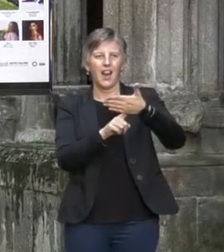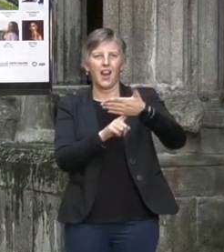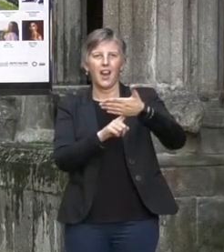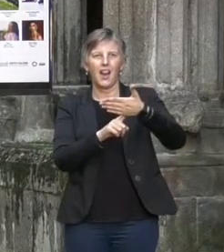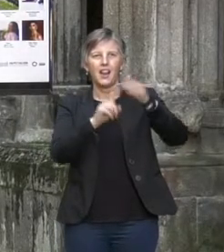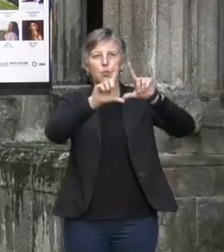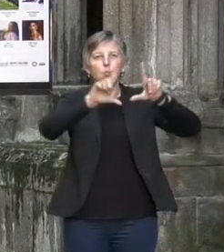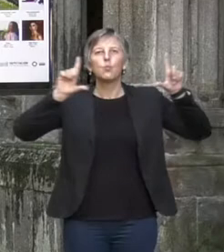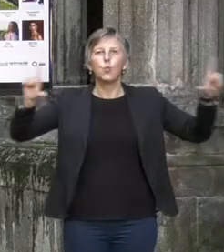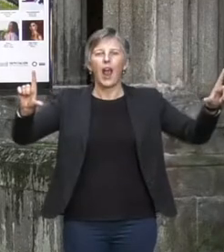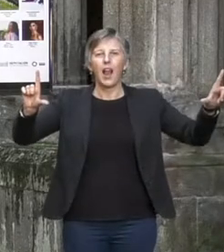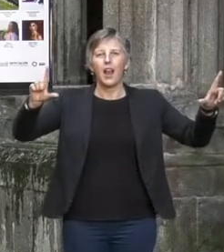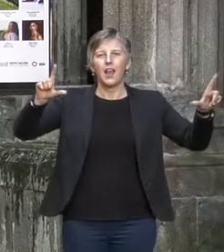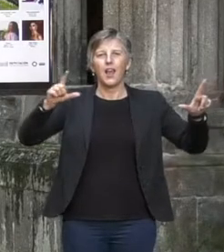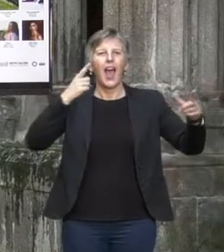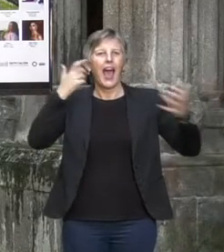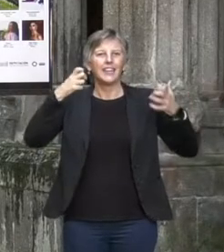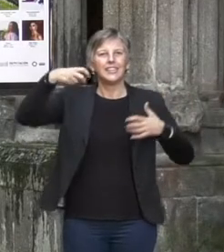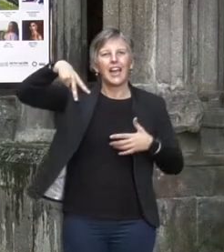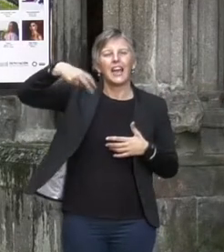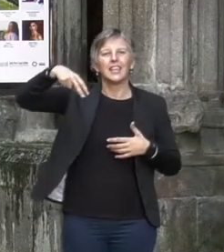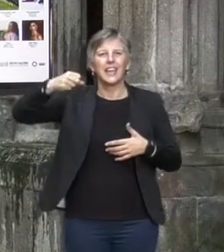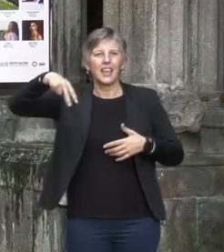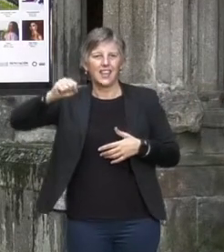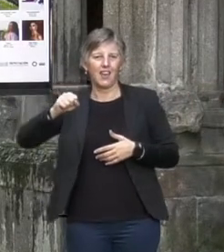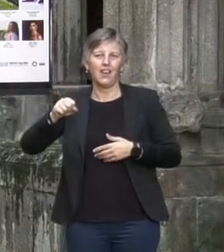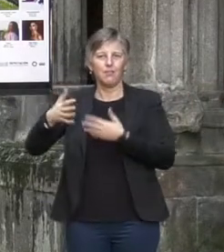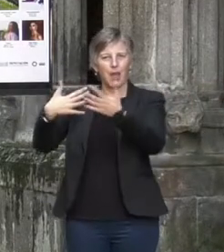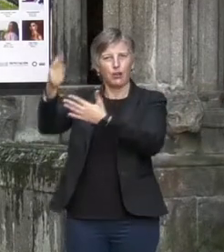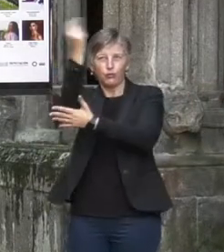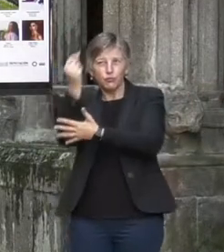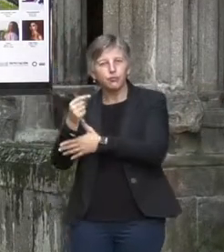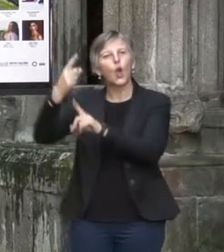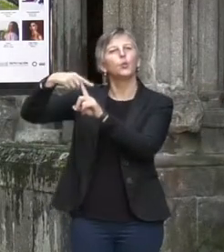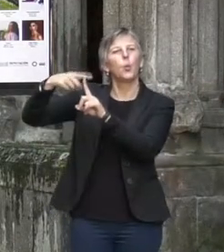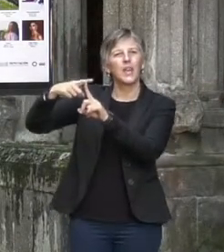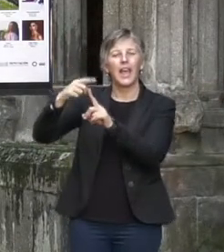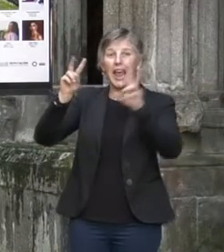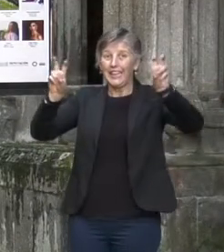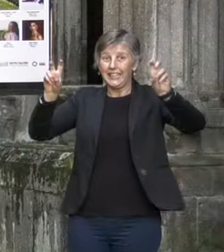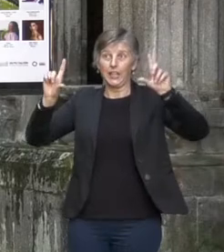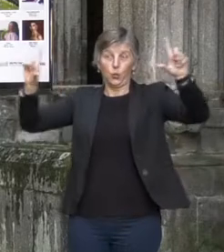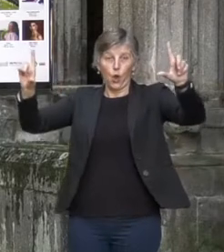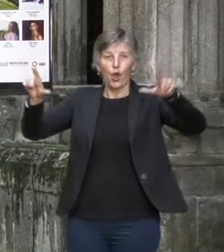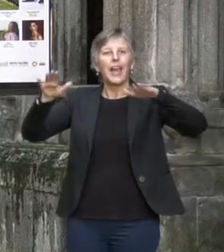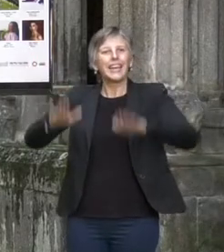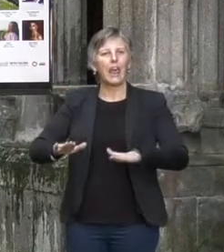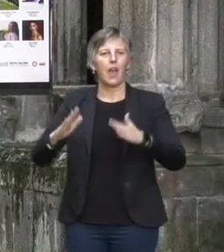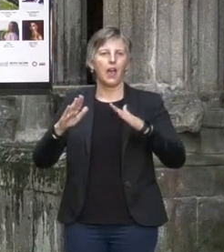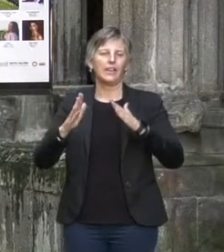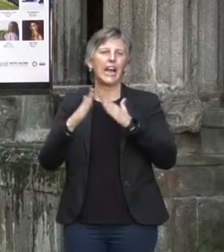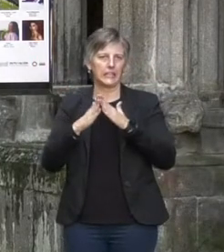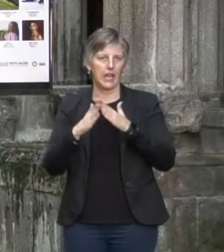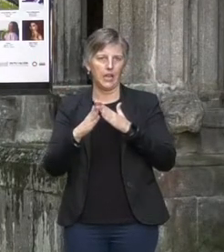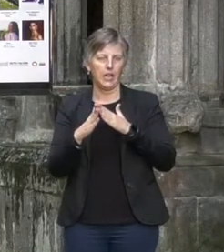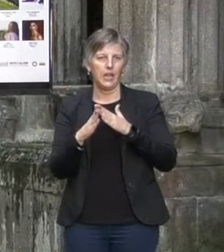que a artista Nana fixo en Tui, que levaba por título Queda na casa,